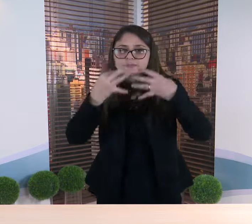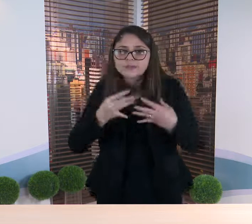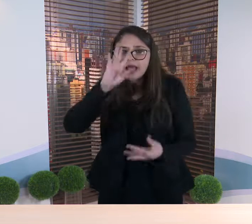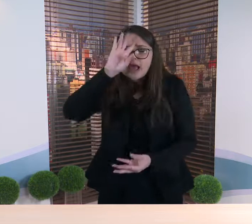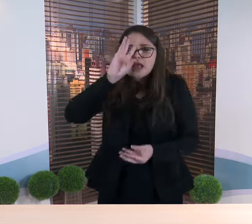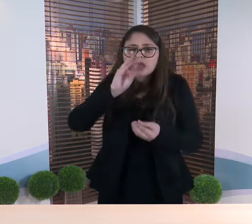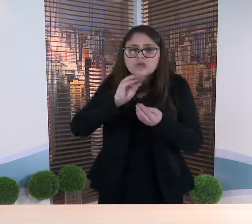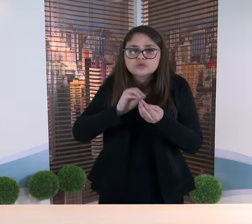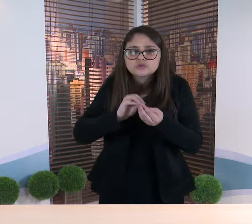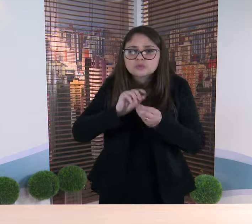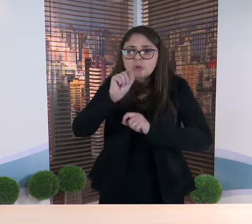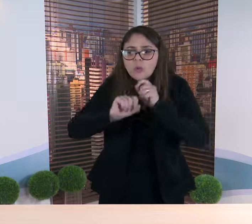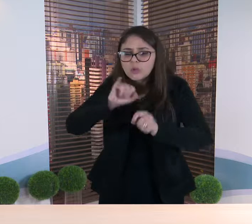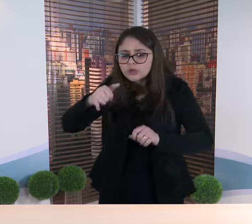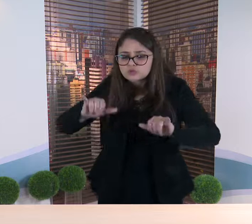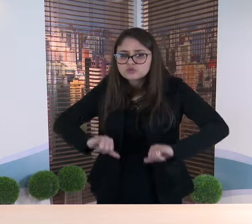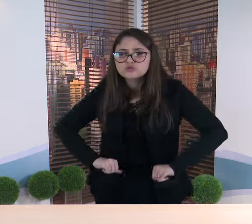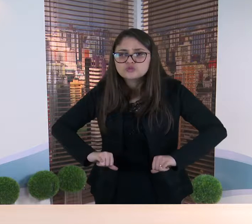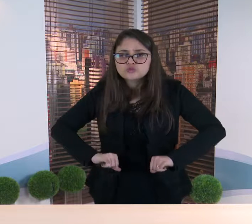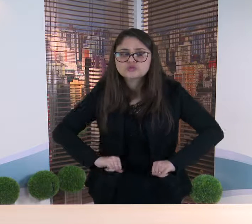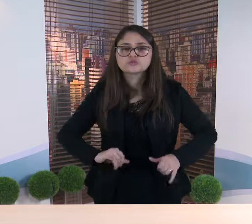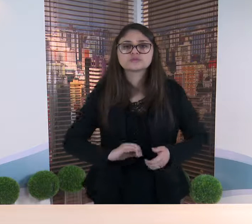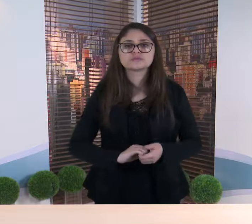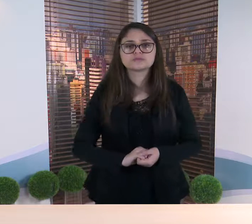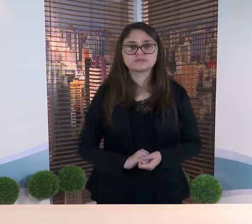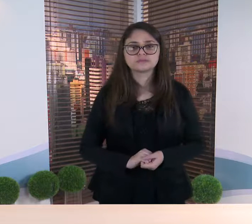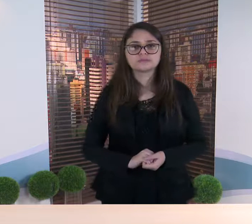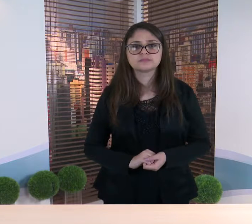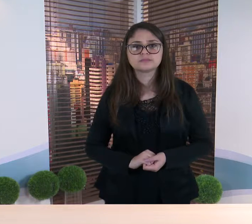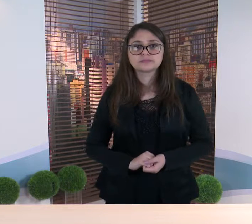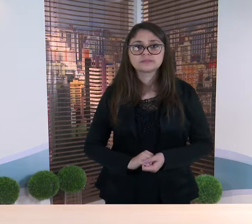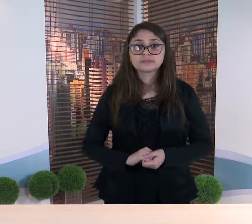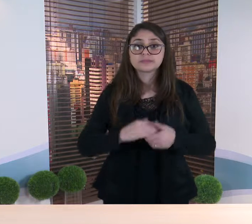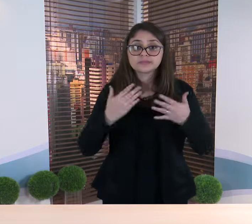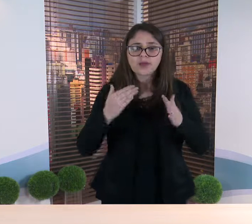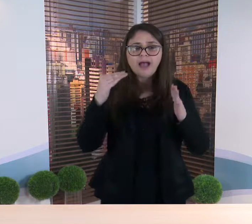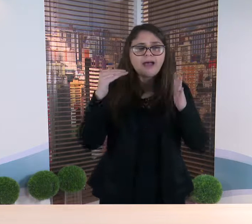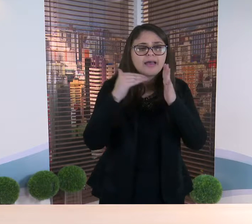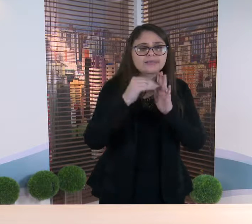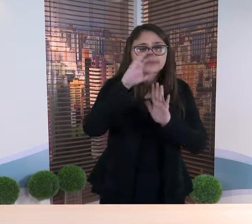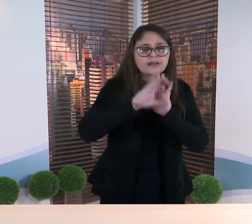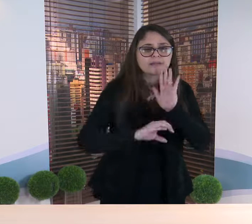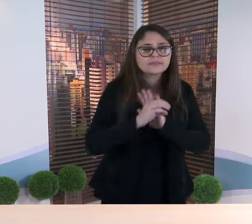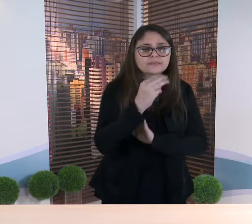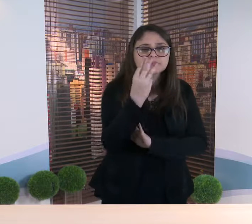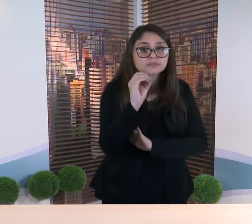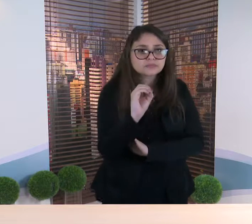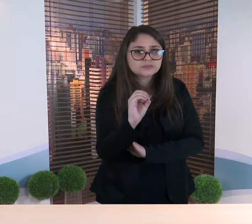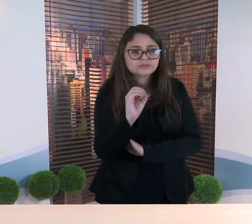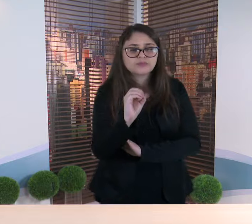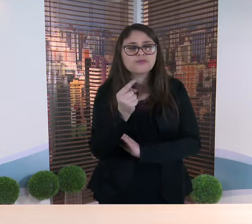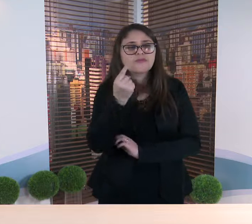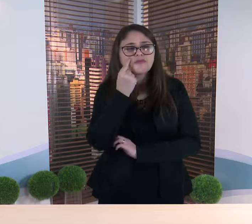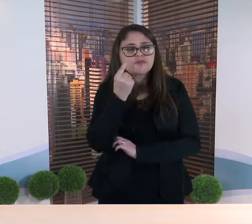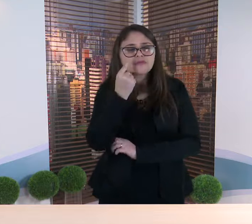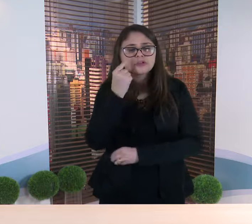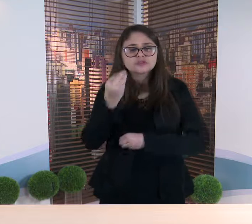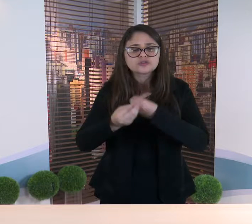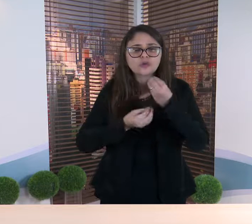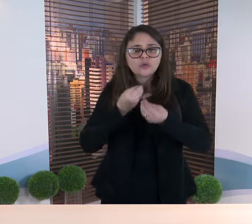está espalhado ao longo dos diálogos, indo até o capítulo 30. Veja quanto sofrimento Swindoll